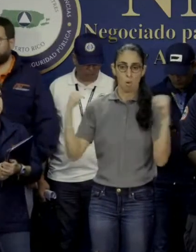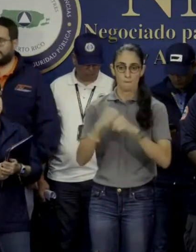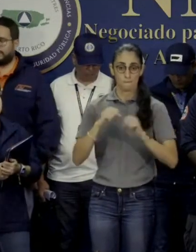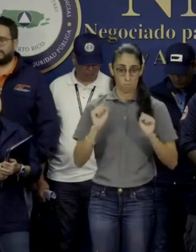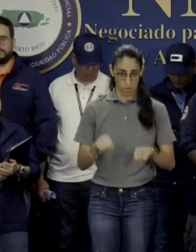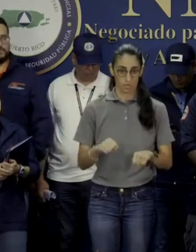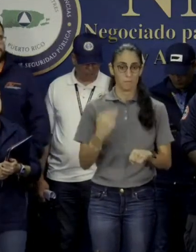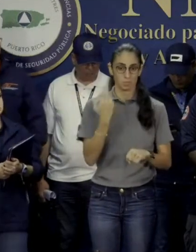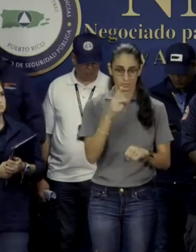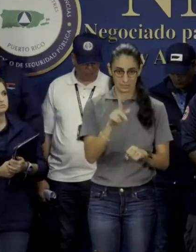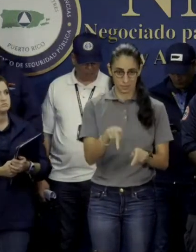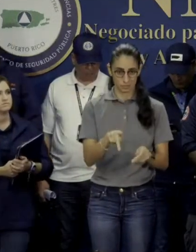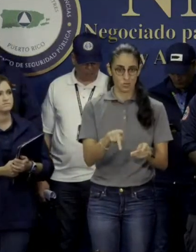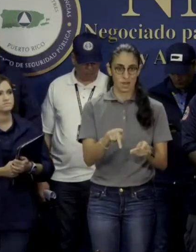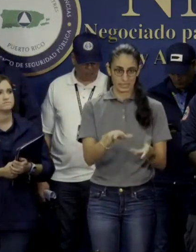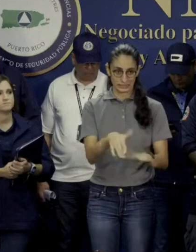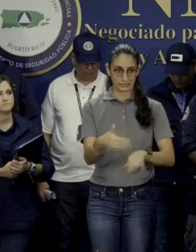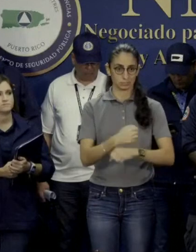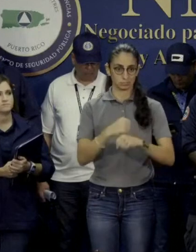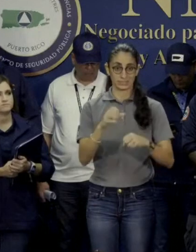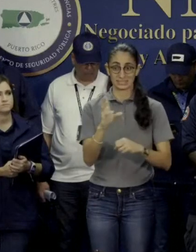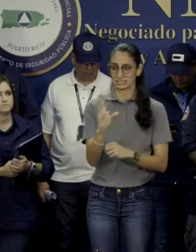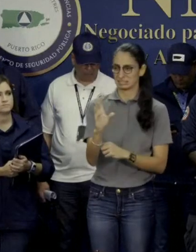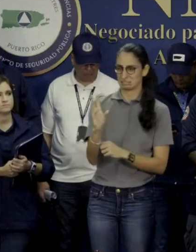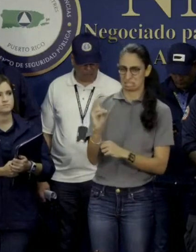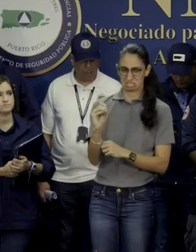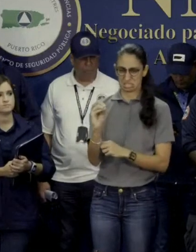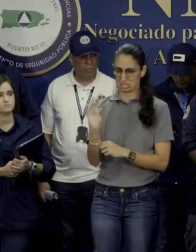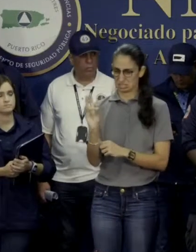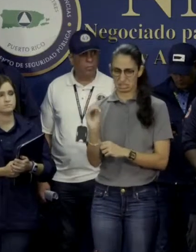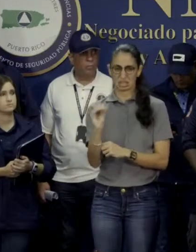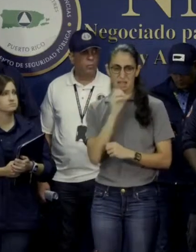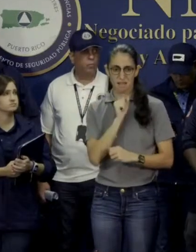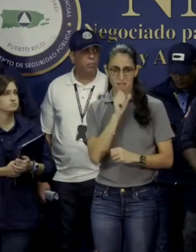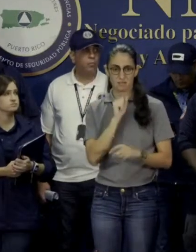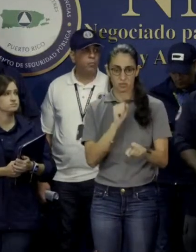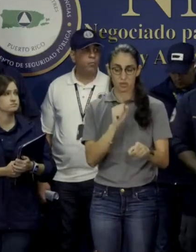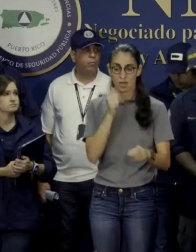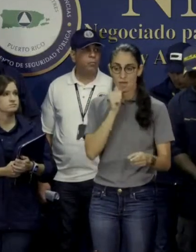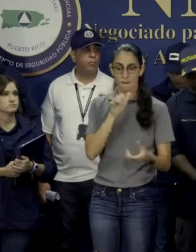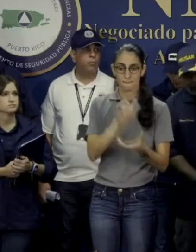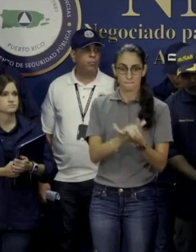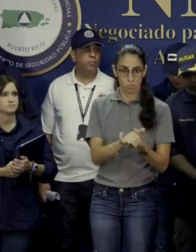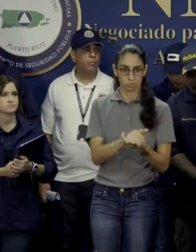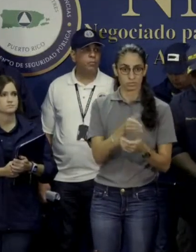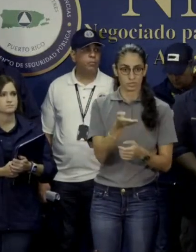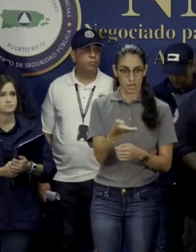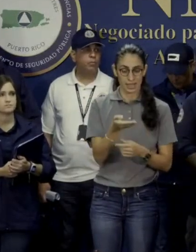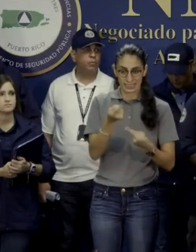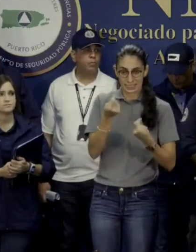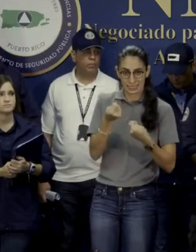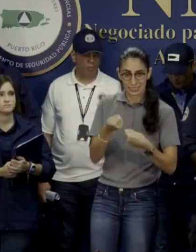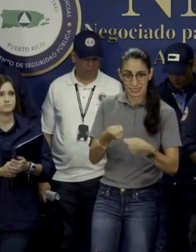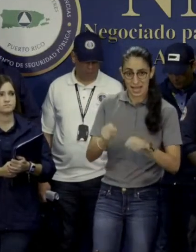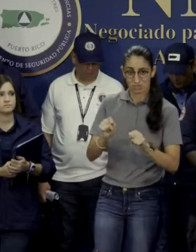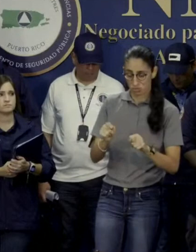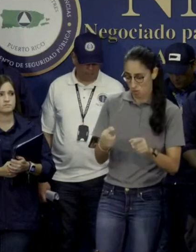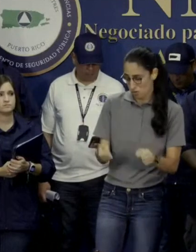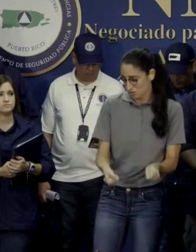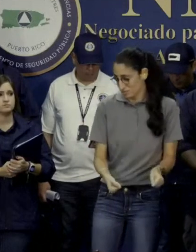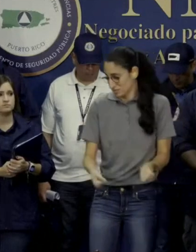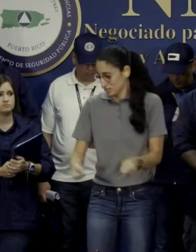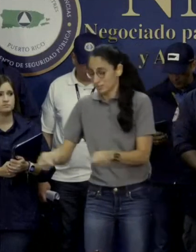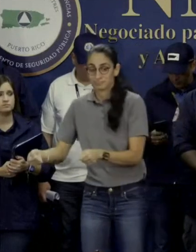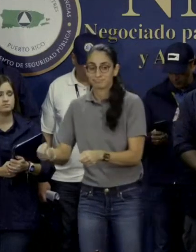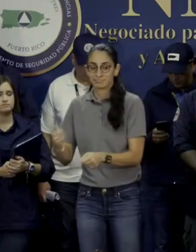persona calcinada y de 70 años. La esposa de ese caballero trató de sacar el generador y sufrió